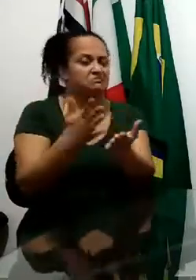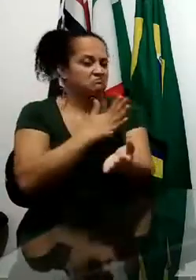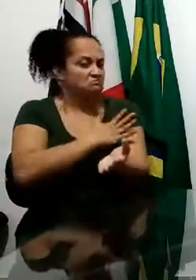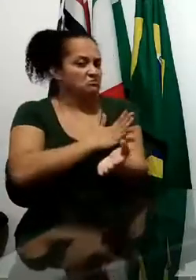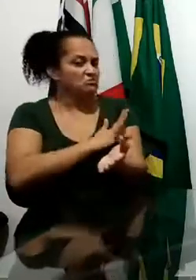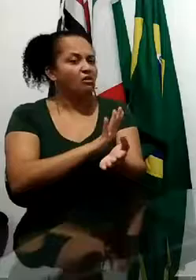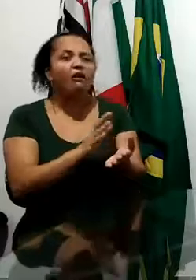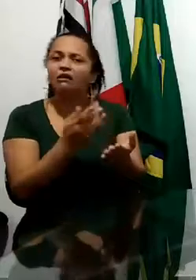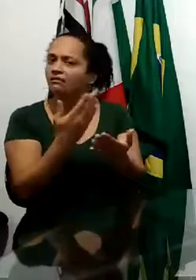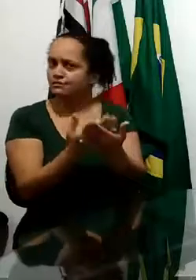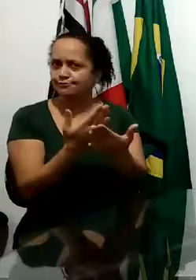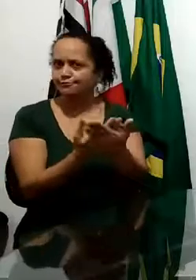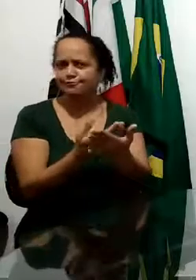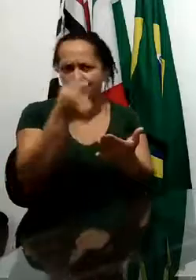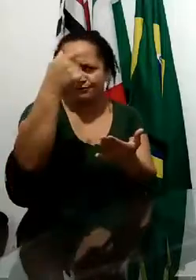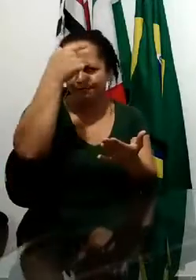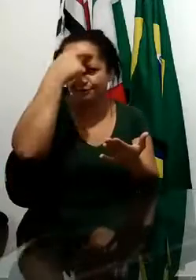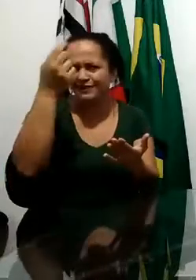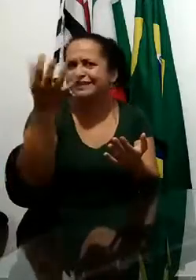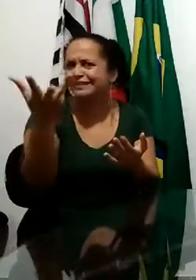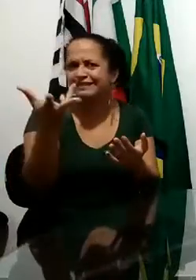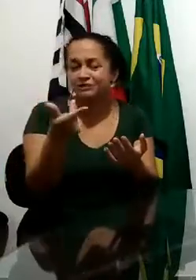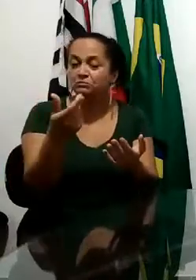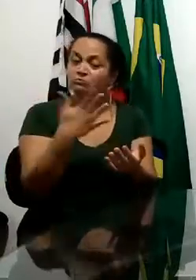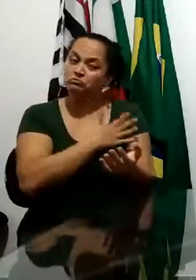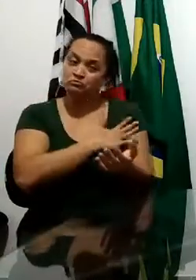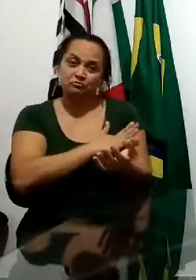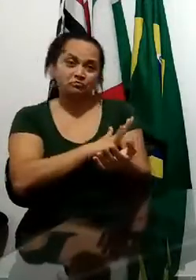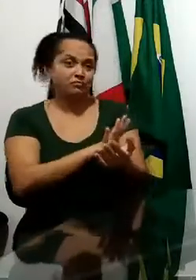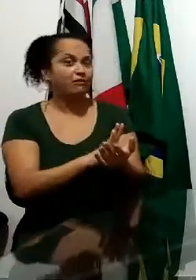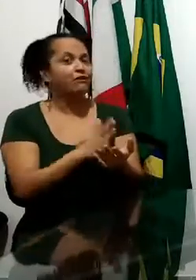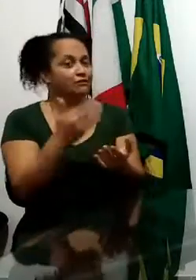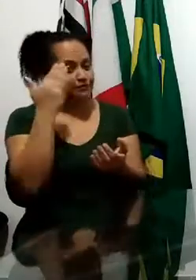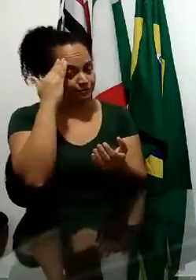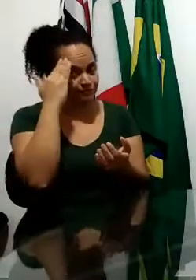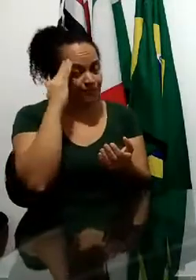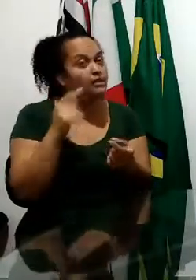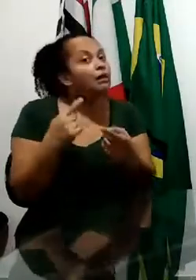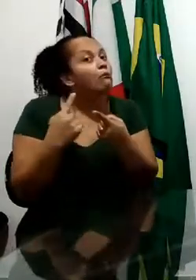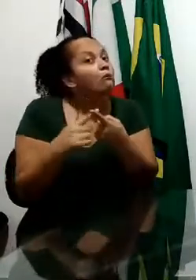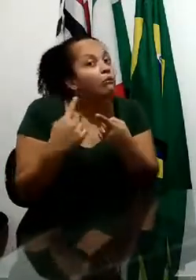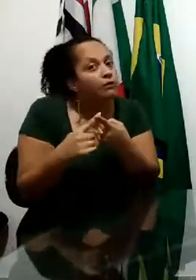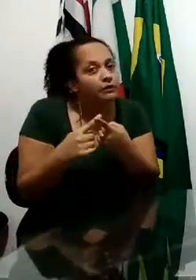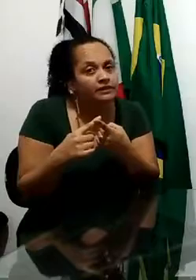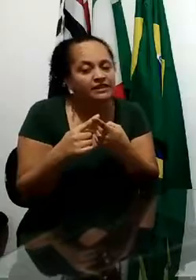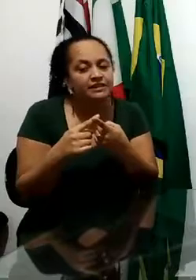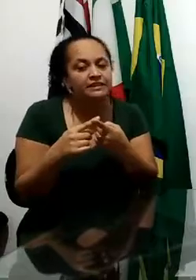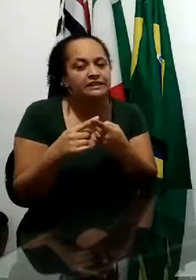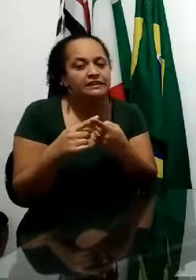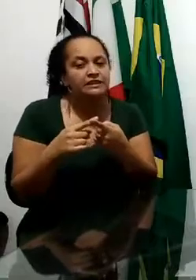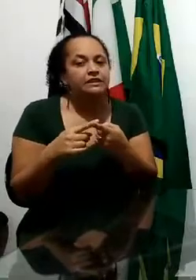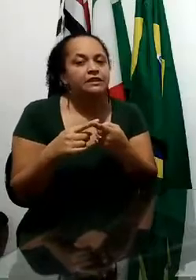de ouvir, porque é um assunto que chama a nossa atenção para as